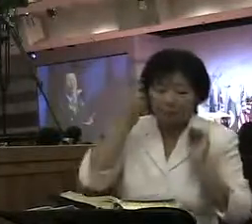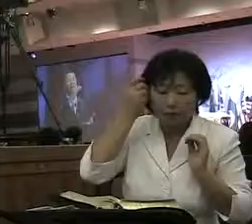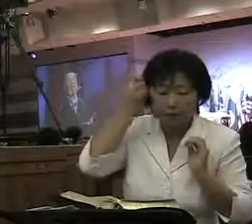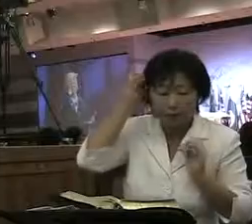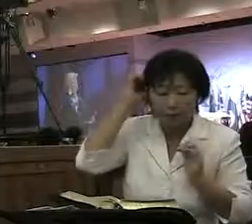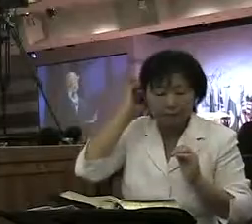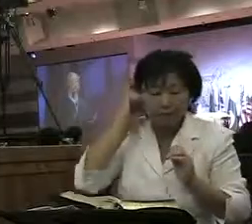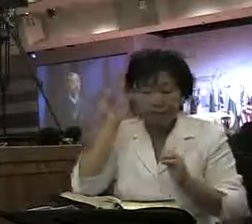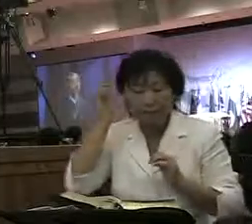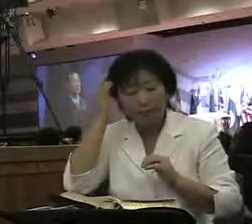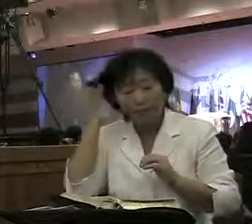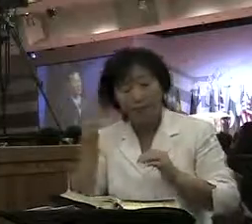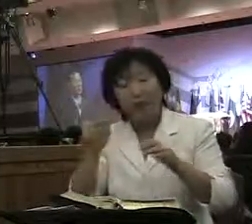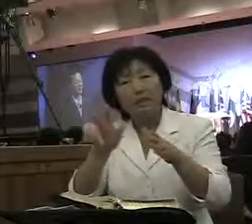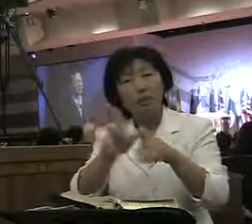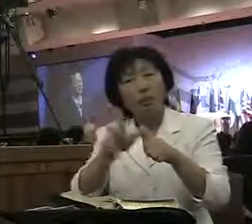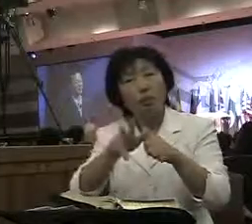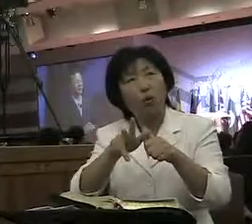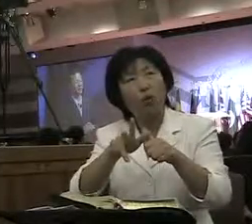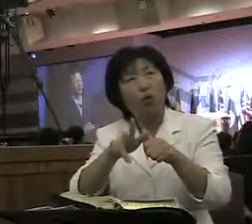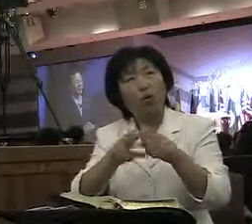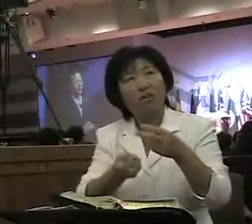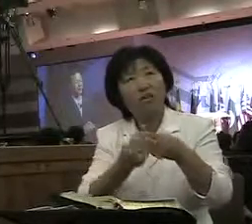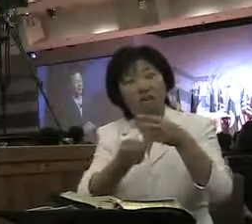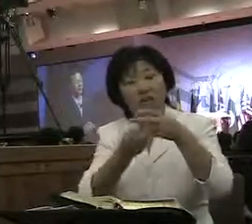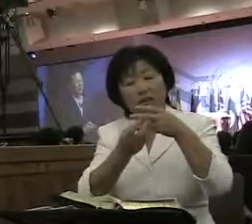종교 크레딧을 쌓아서 없어집니까?